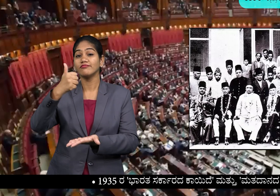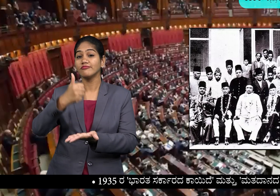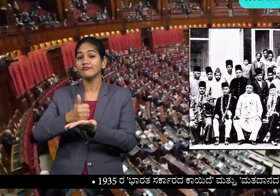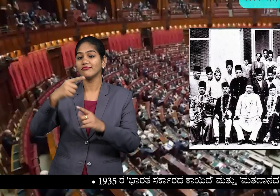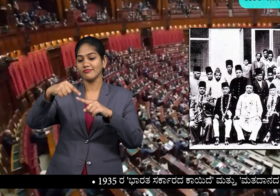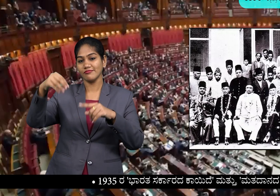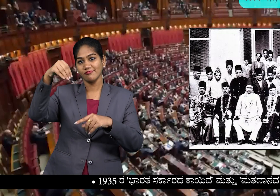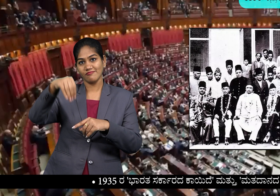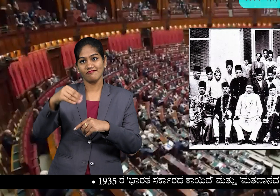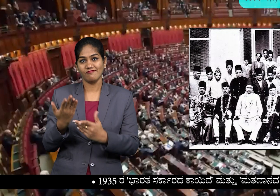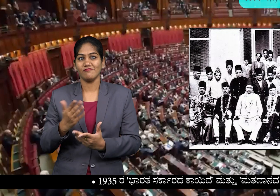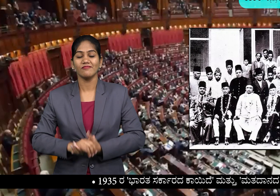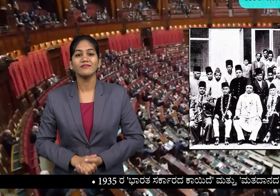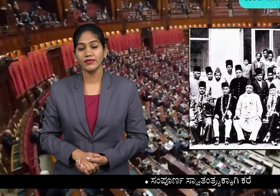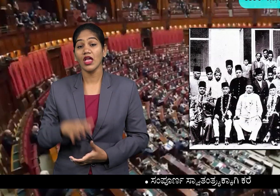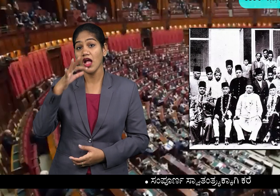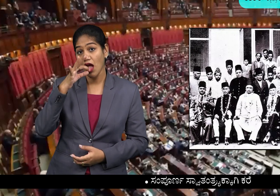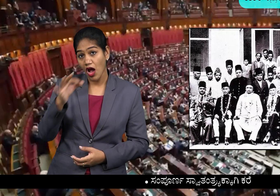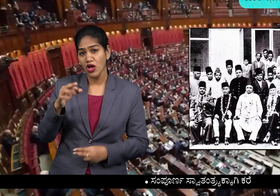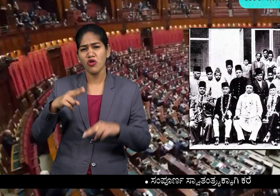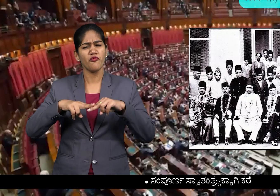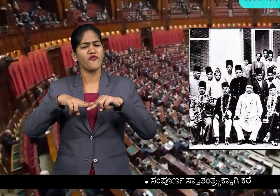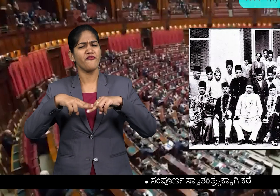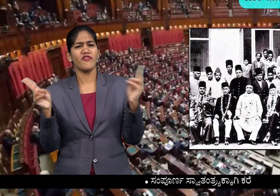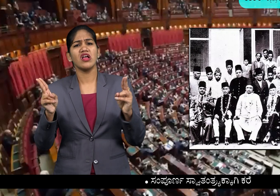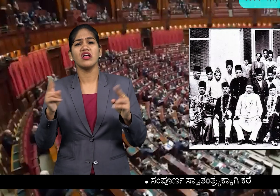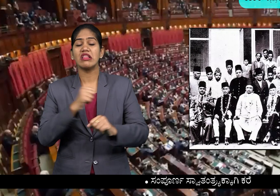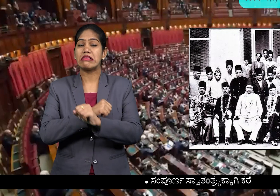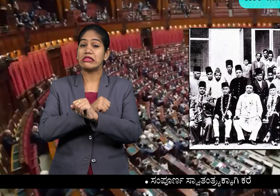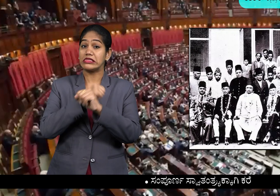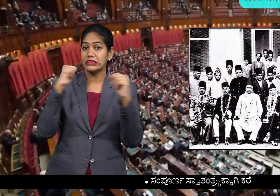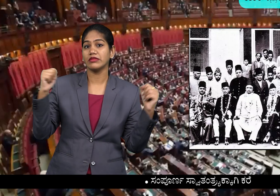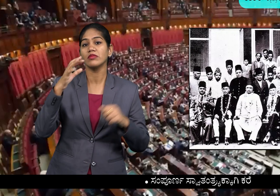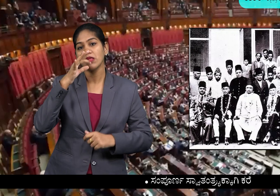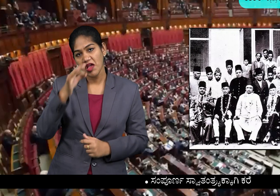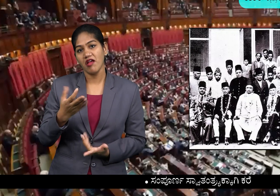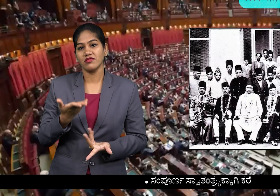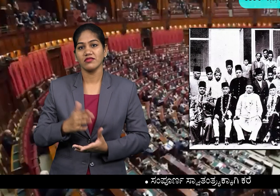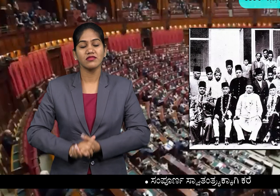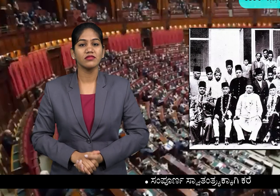ಸಂಪೂರ್ಣ ಸ್ವಾತಂತ್ರ್ಯಕ್ಕಾಗಿ ಕರೆ.